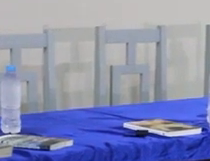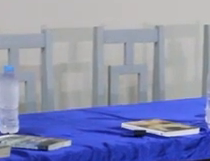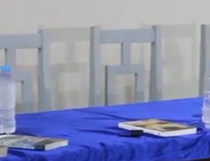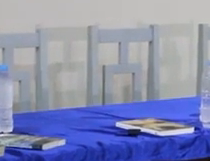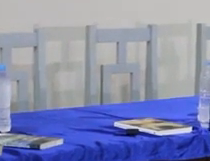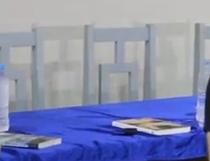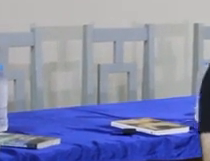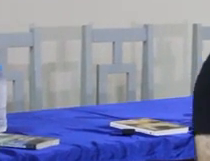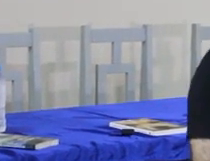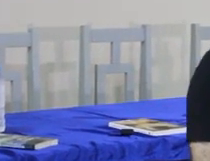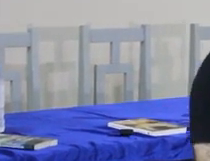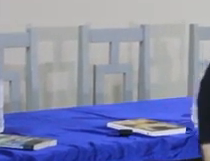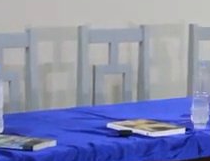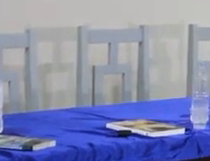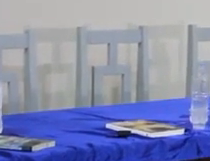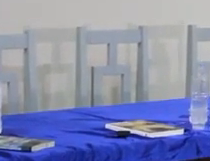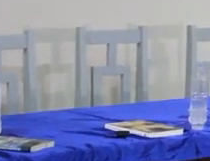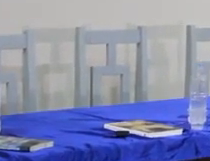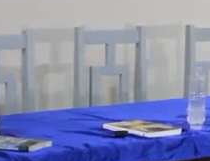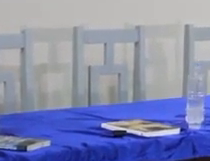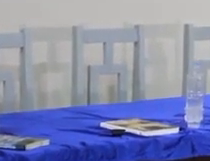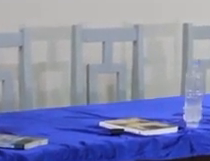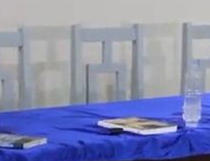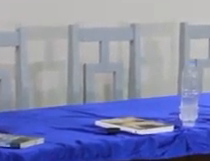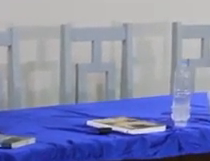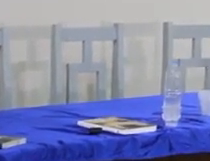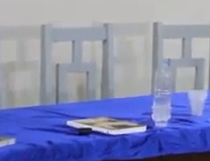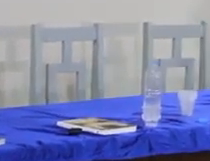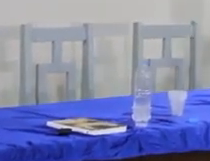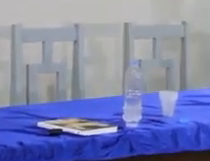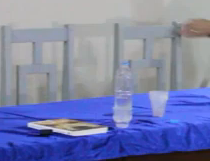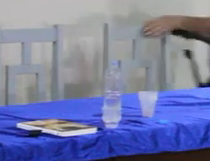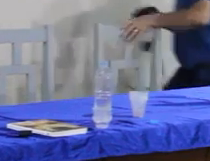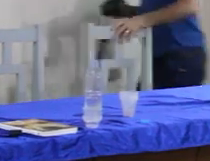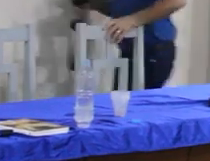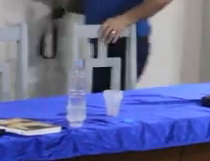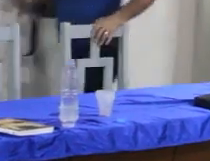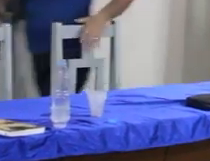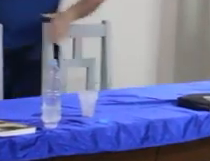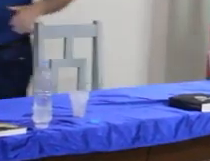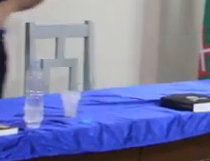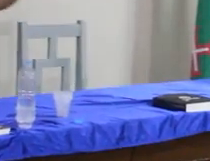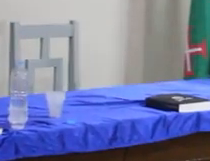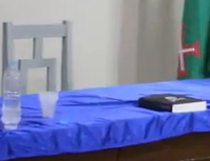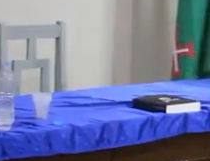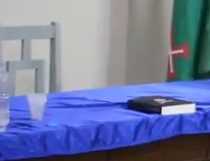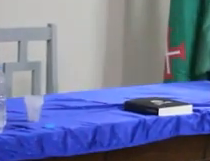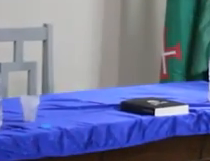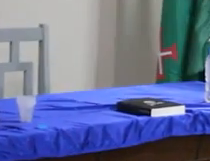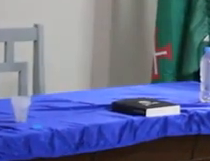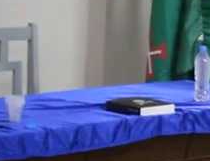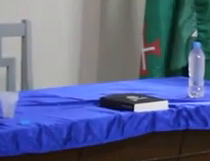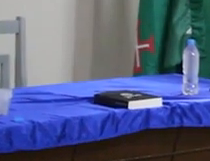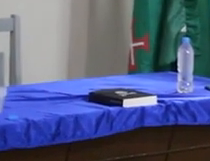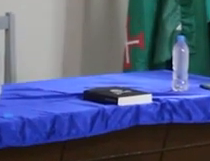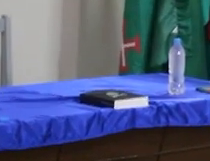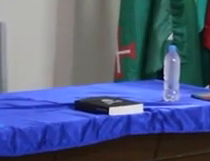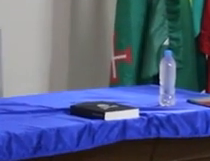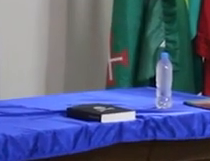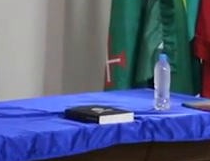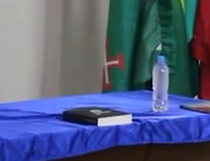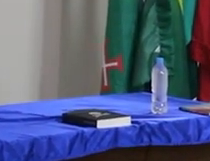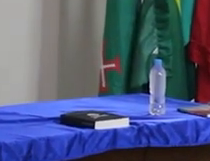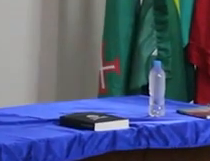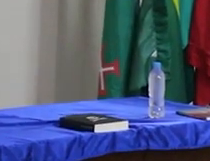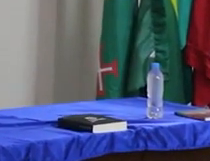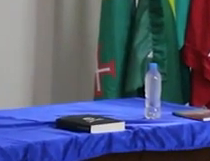foi um grande amigo meu, uma pessoa da área de comunicação, que foi da CNBB, e foi uma